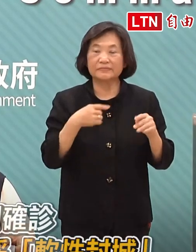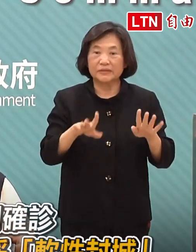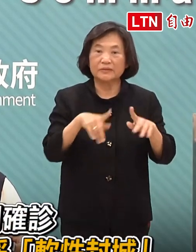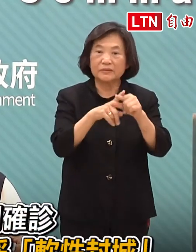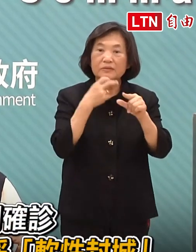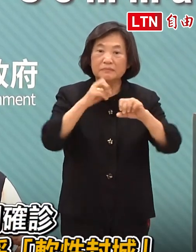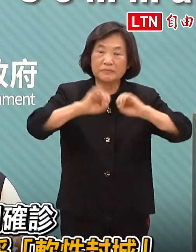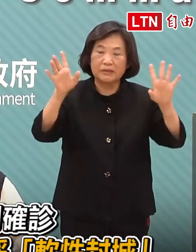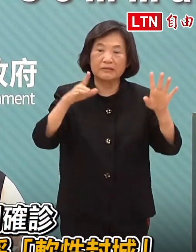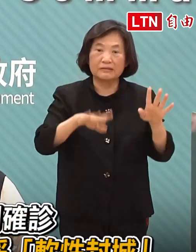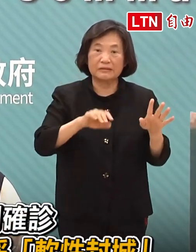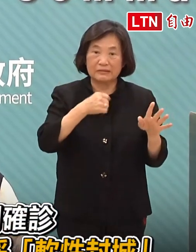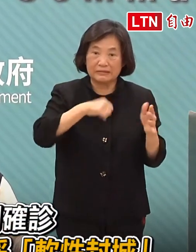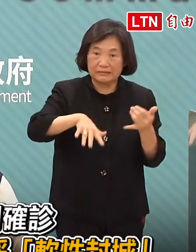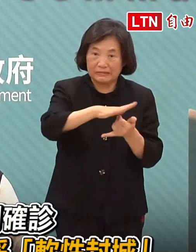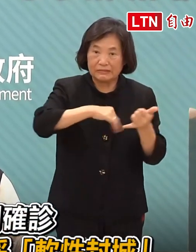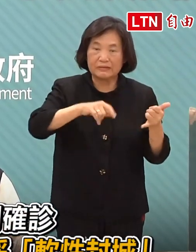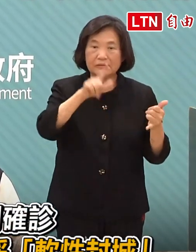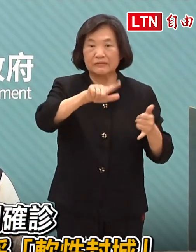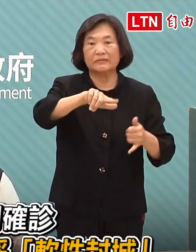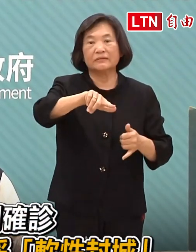今天中央公布本土案例是